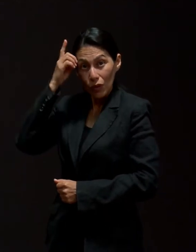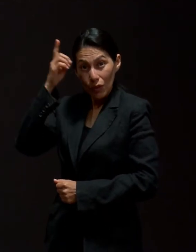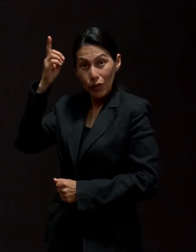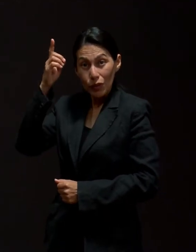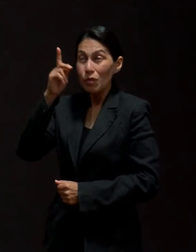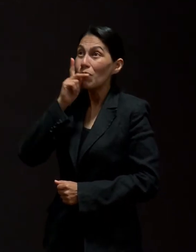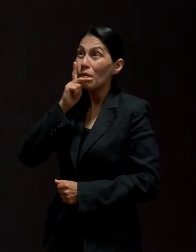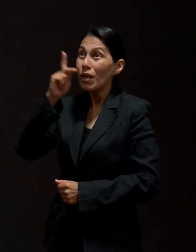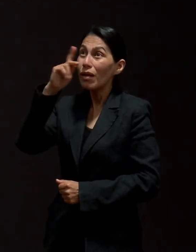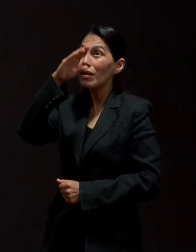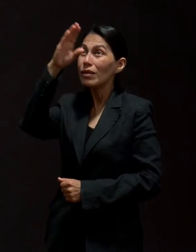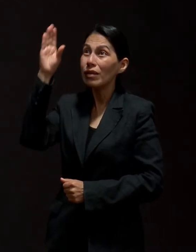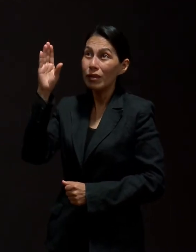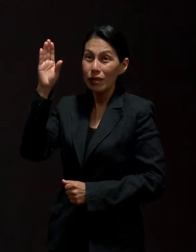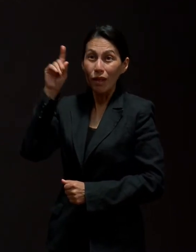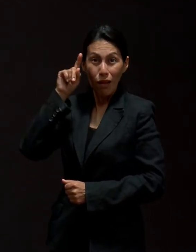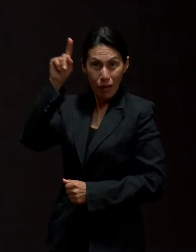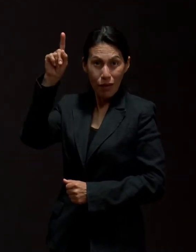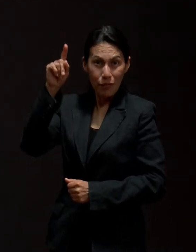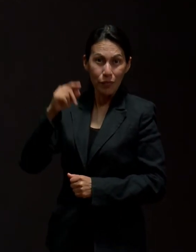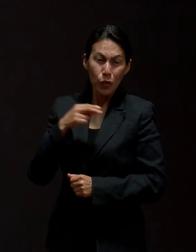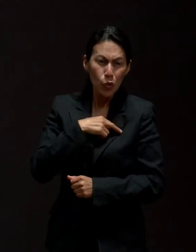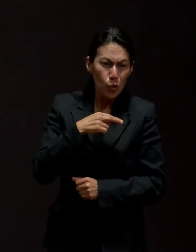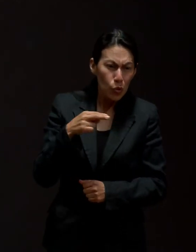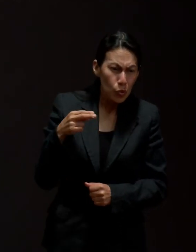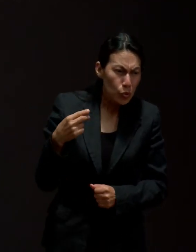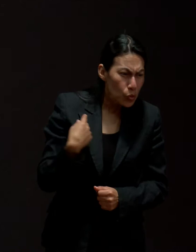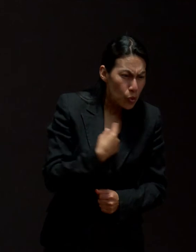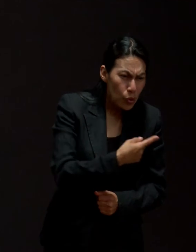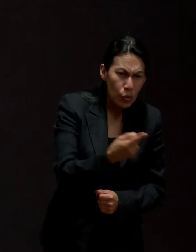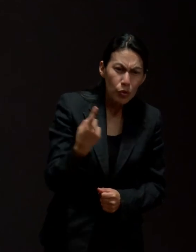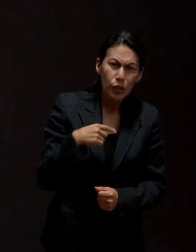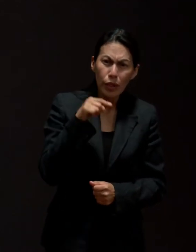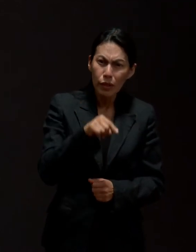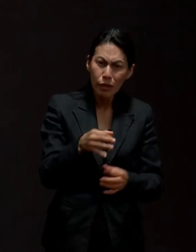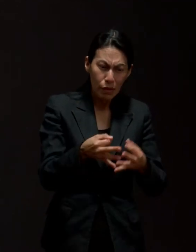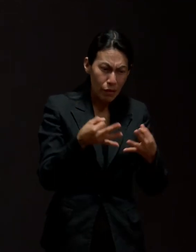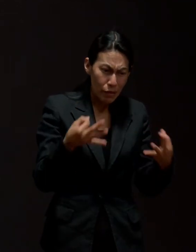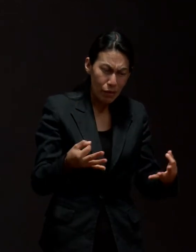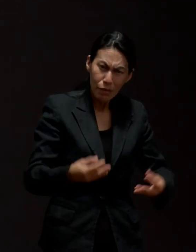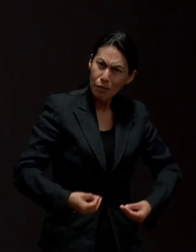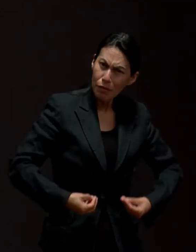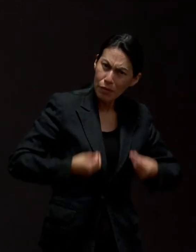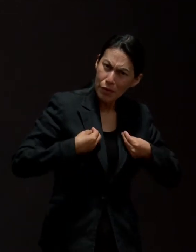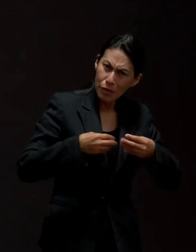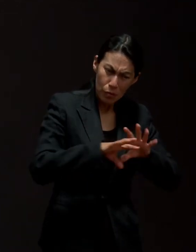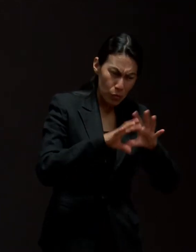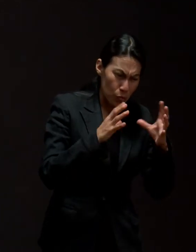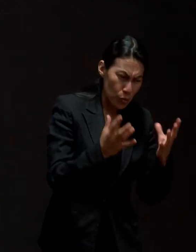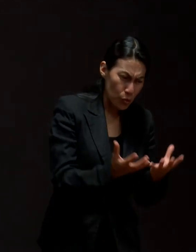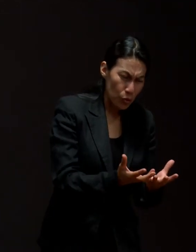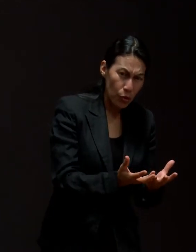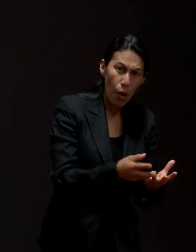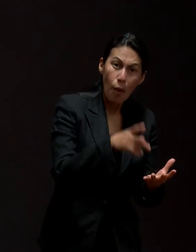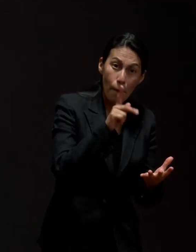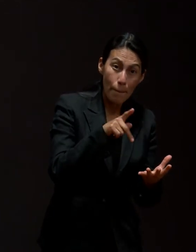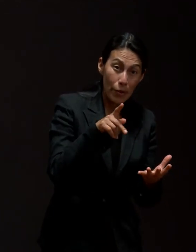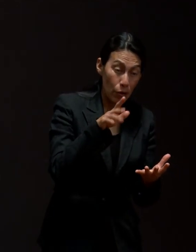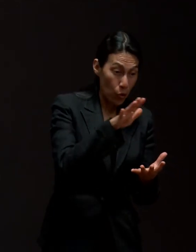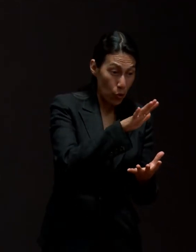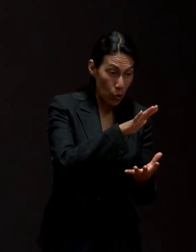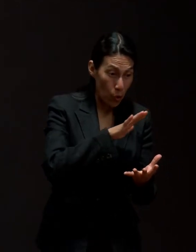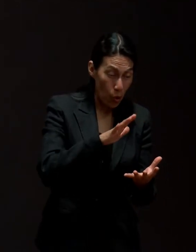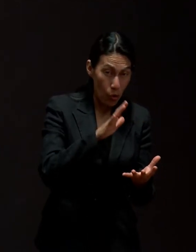la tierra. También nos invitó a reunirnos como hermanos y poder ponernos de